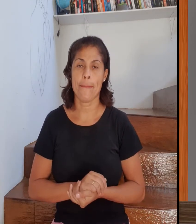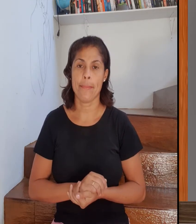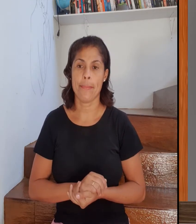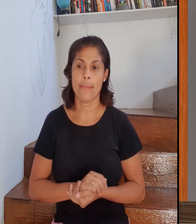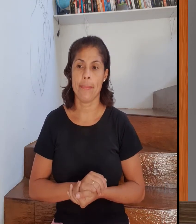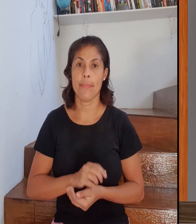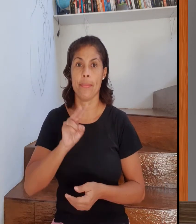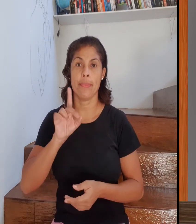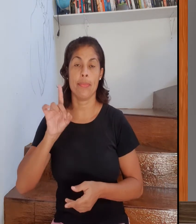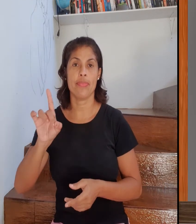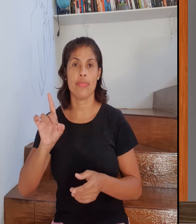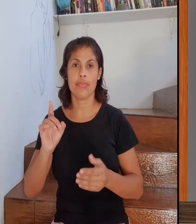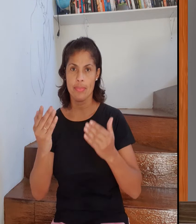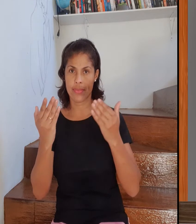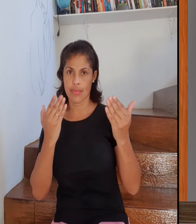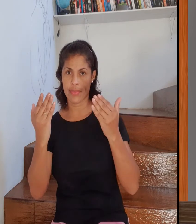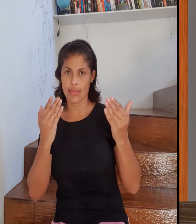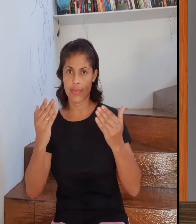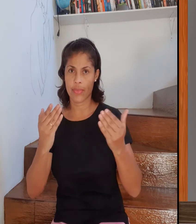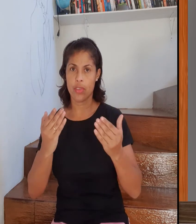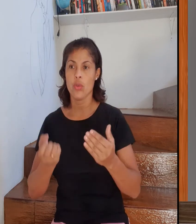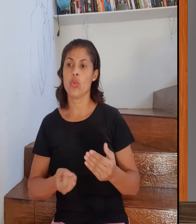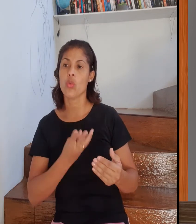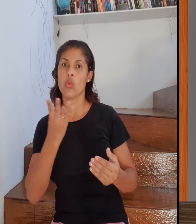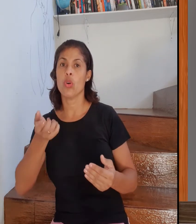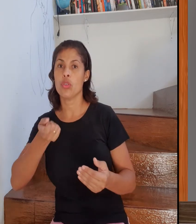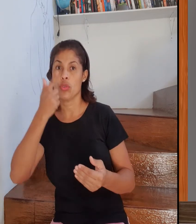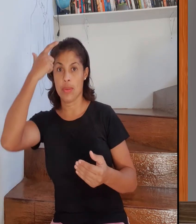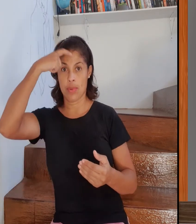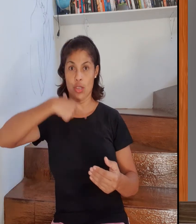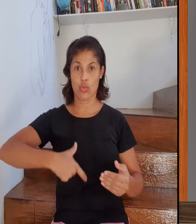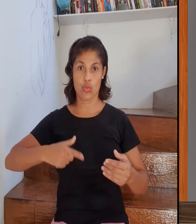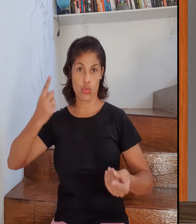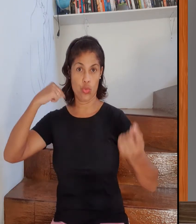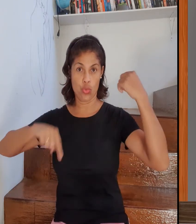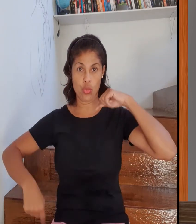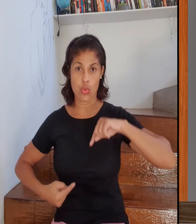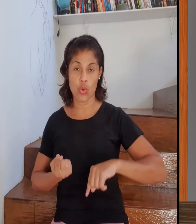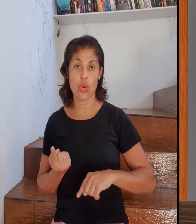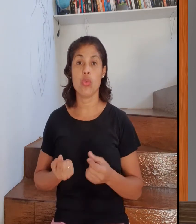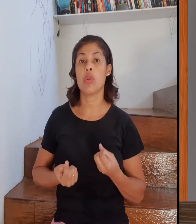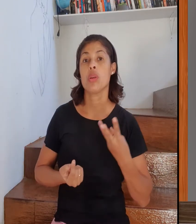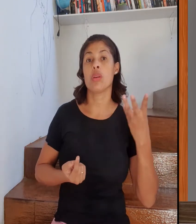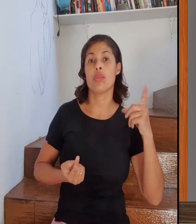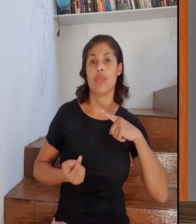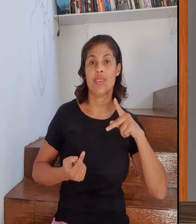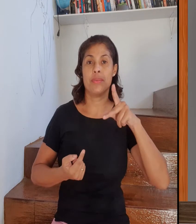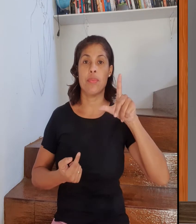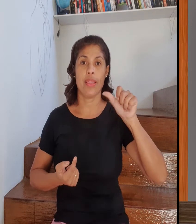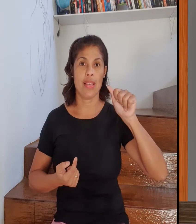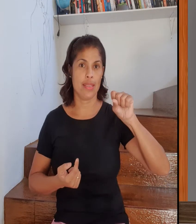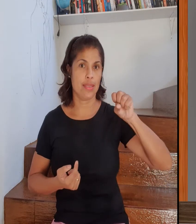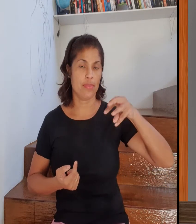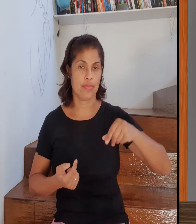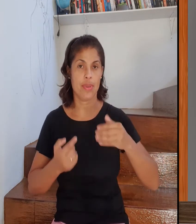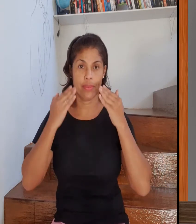O VD descreve a relação entre a quantidade do fármaco no corpo inteiro e a quantidade existente no plasma, e